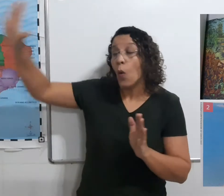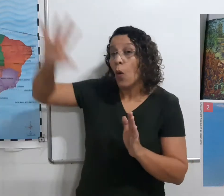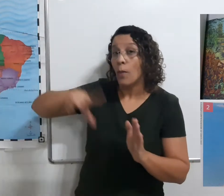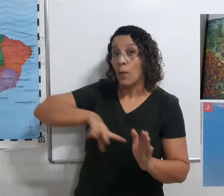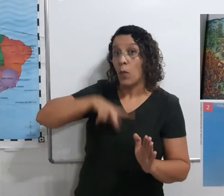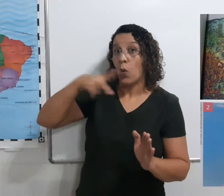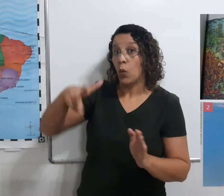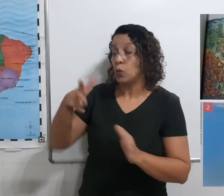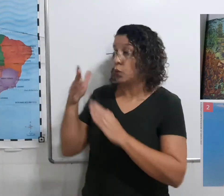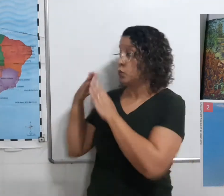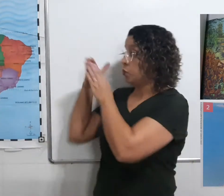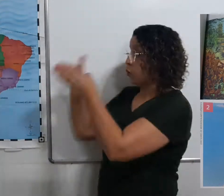no litoral.